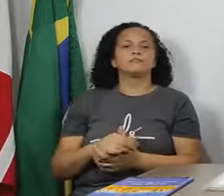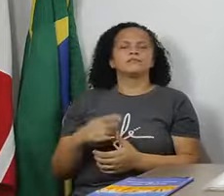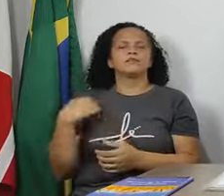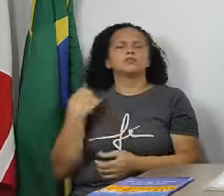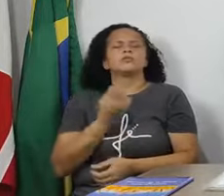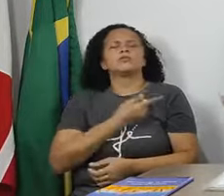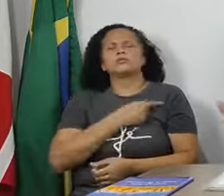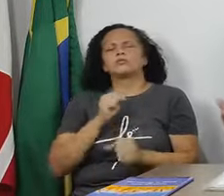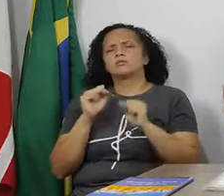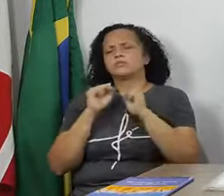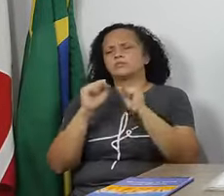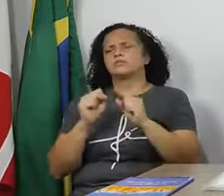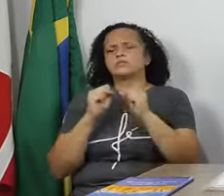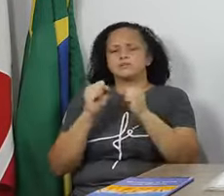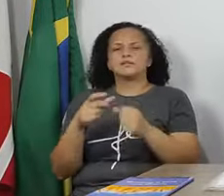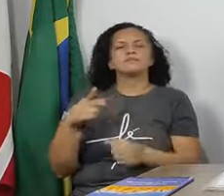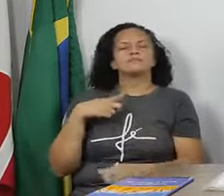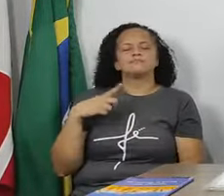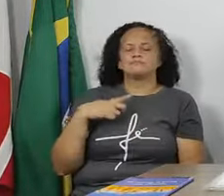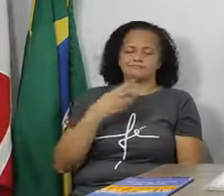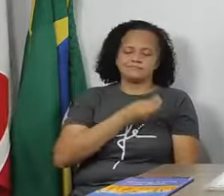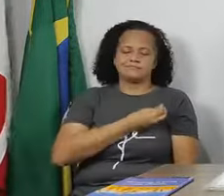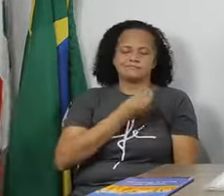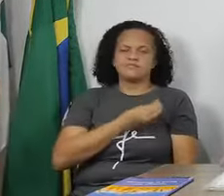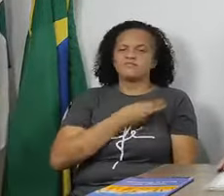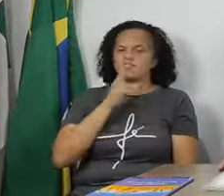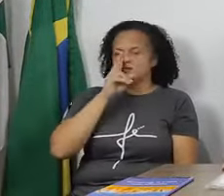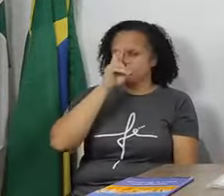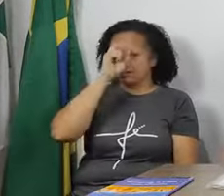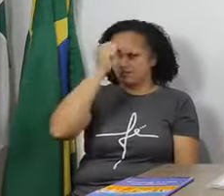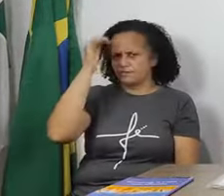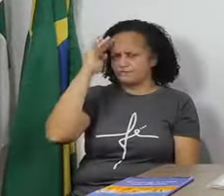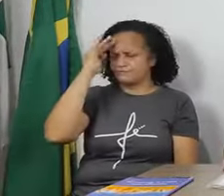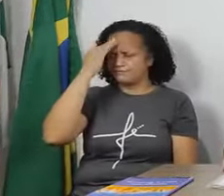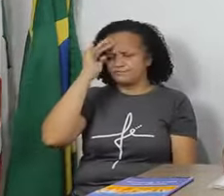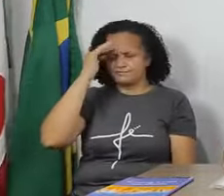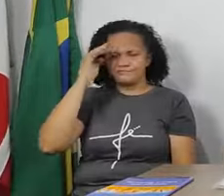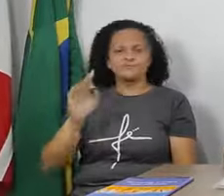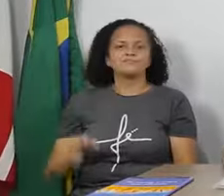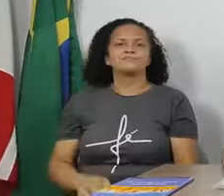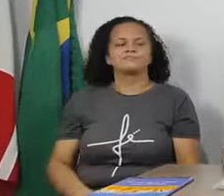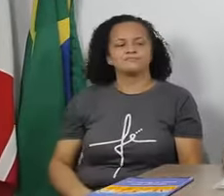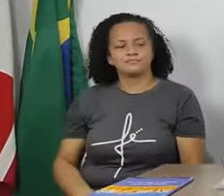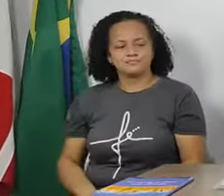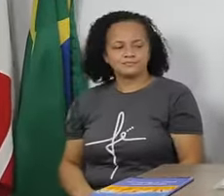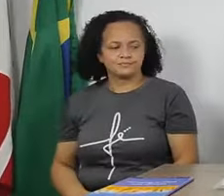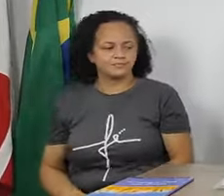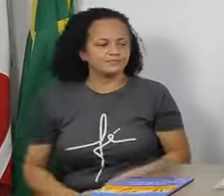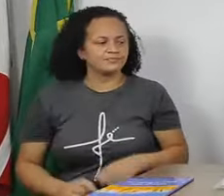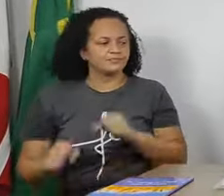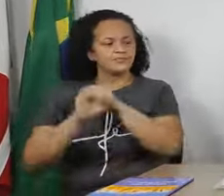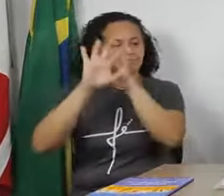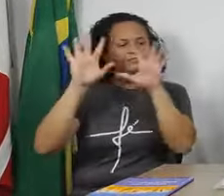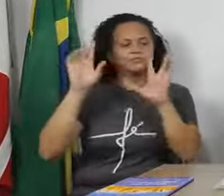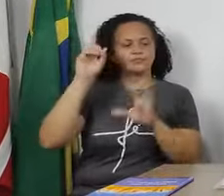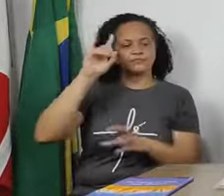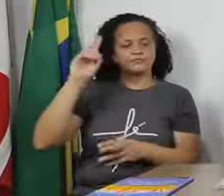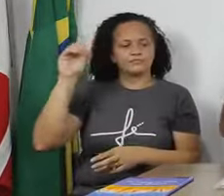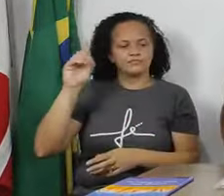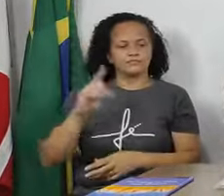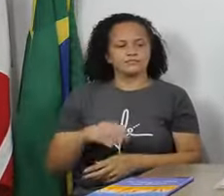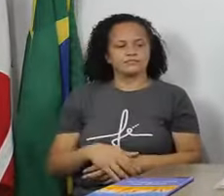forte convicção do entendimento, né? Glória a Deus por isso, glória a Deus.